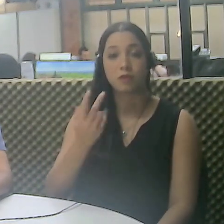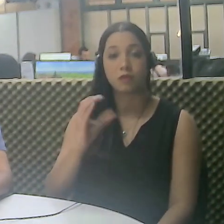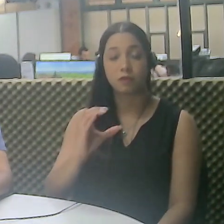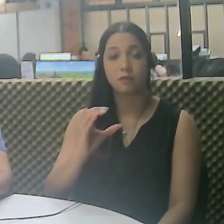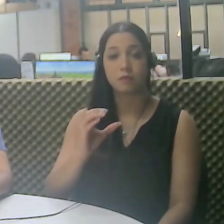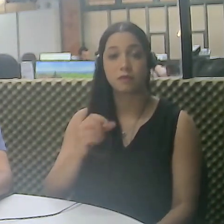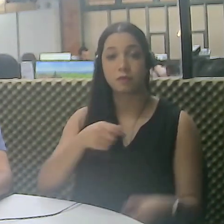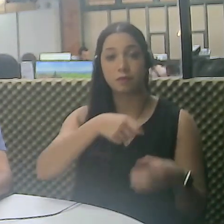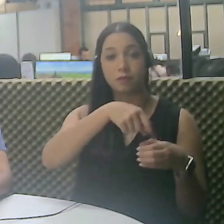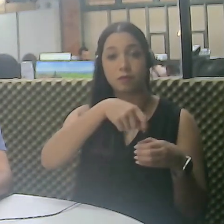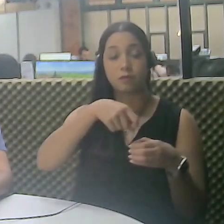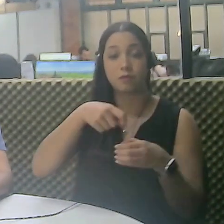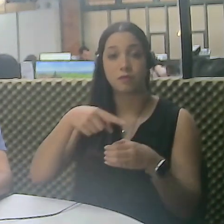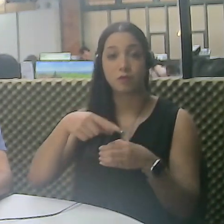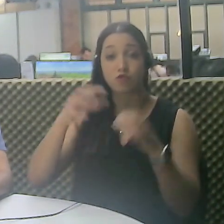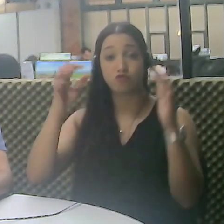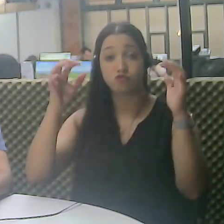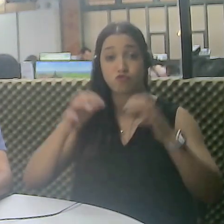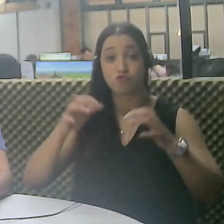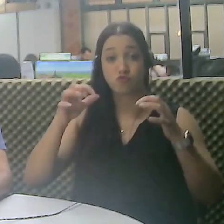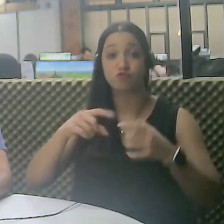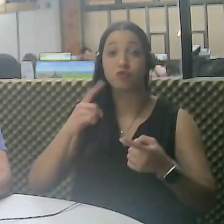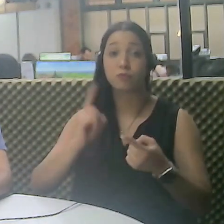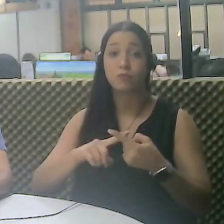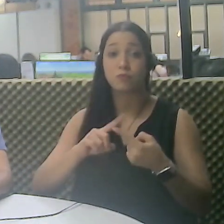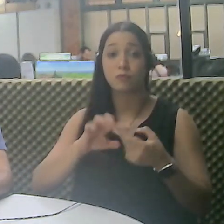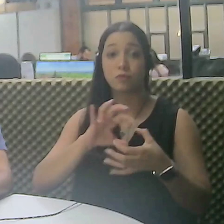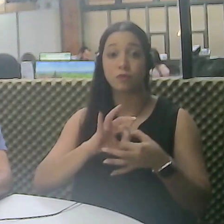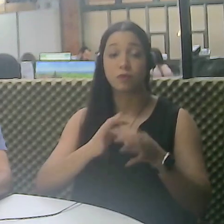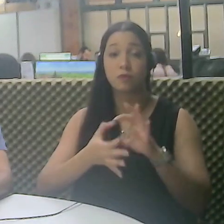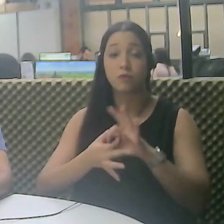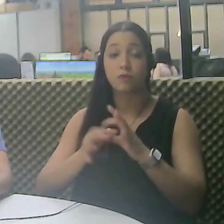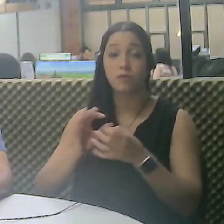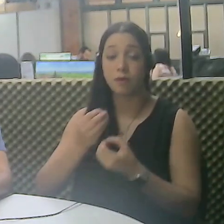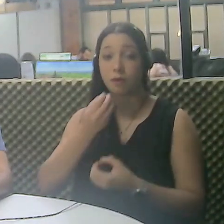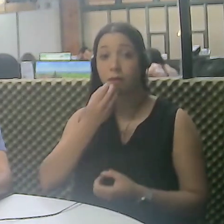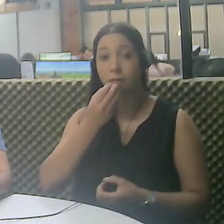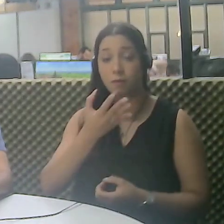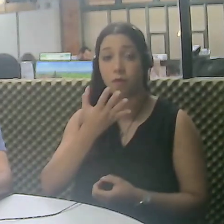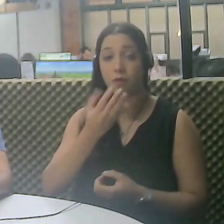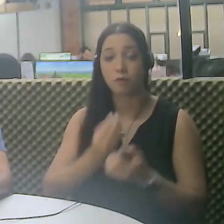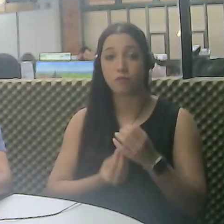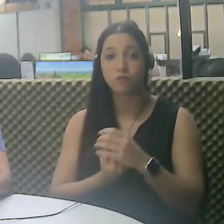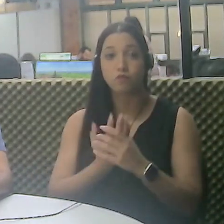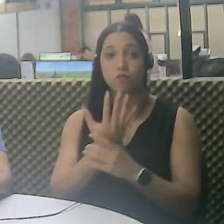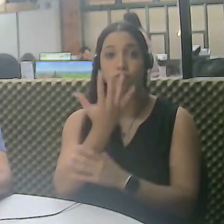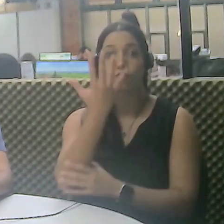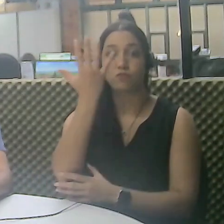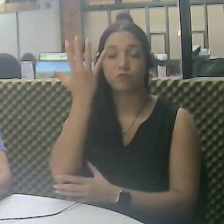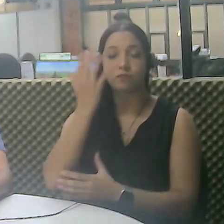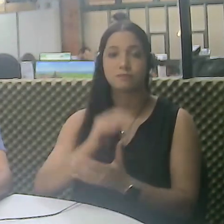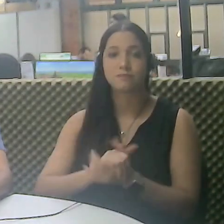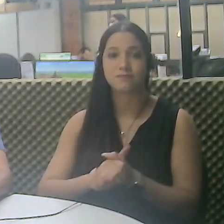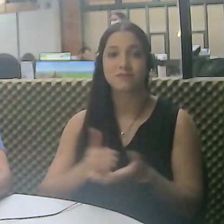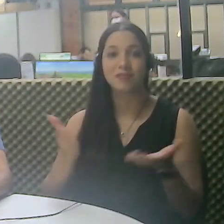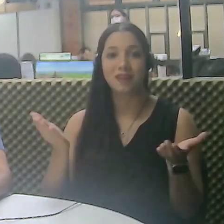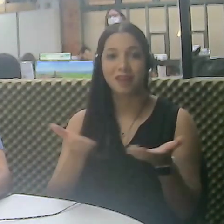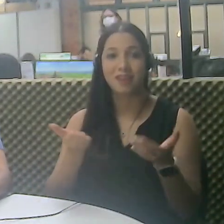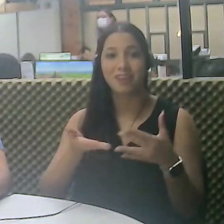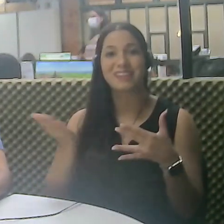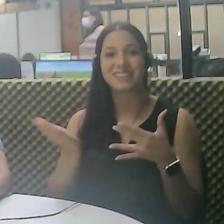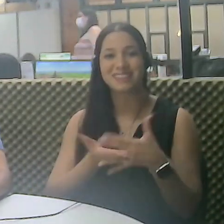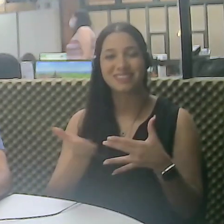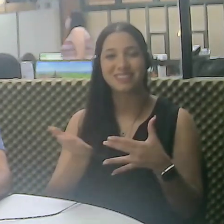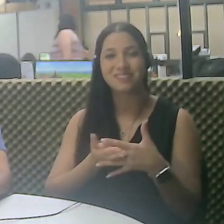O plantio ocorre no período chuvoso por reunir condições favoráveis ao crescimento da muda. E agora vamos para um